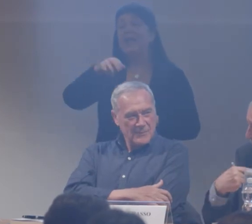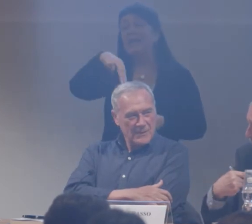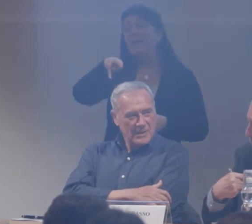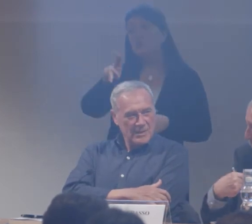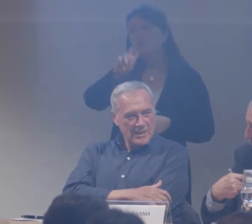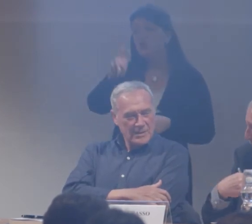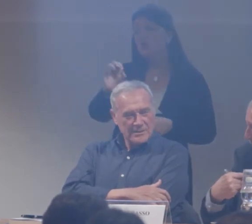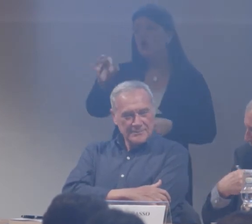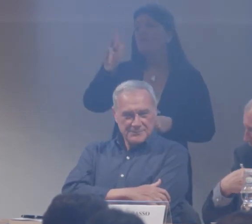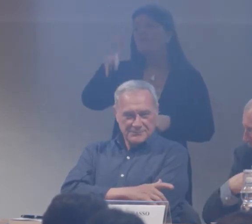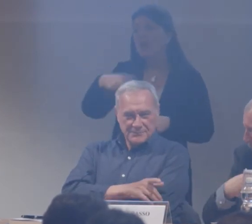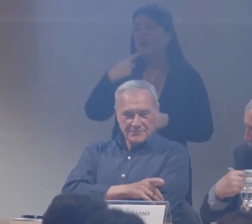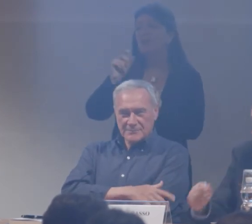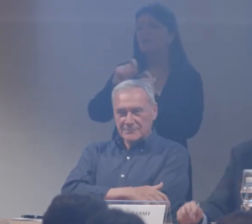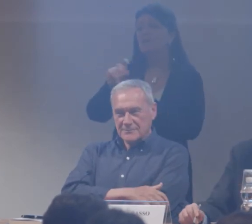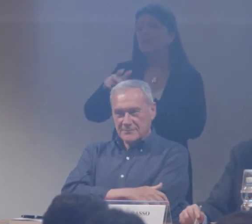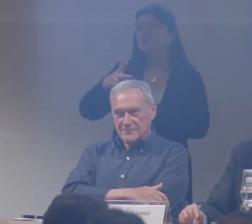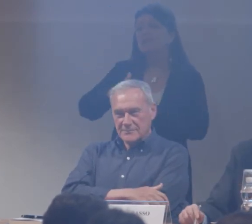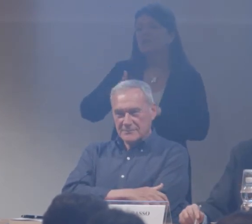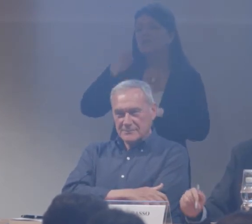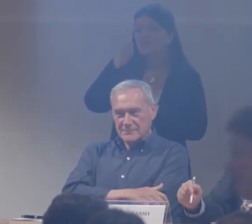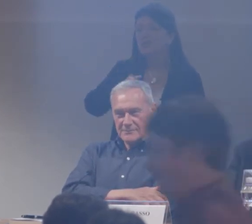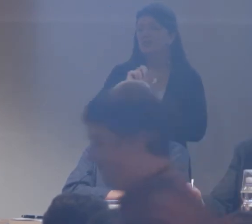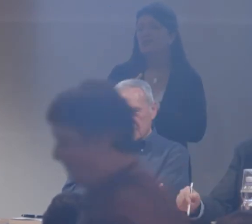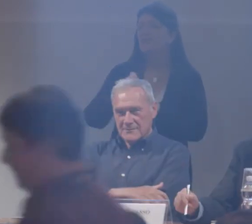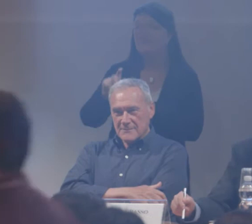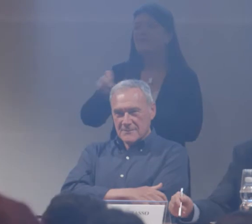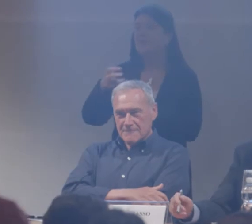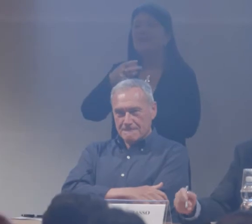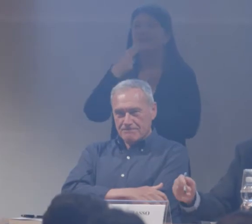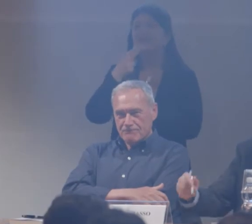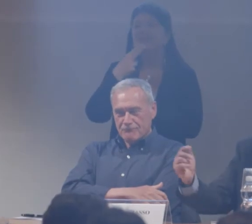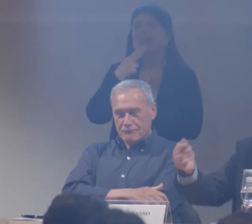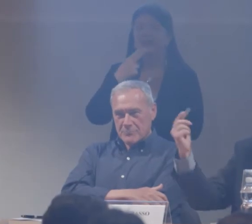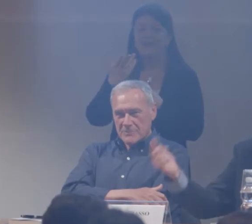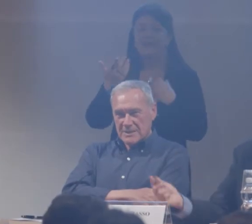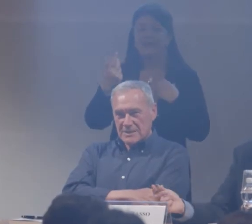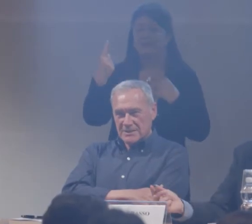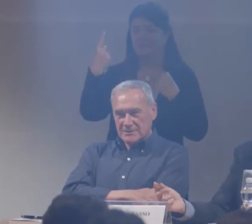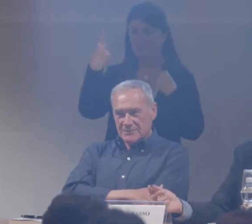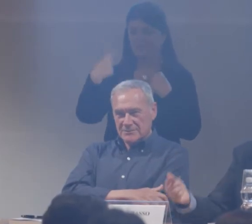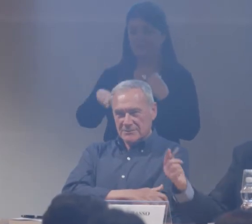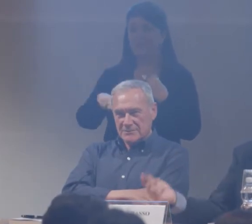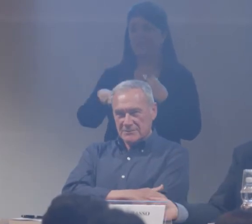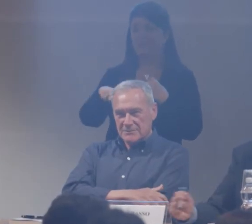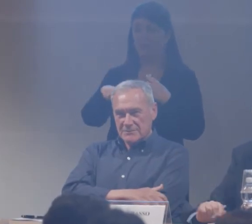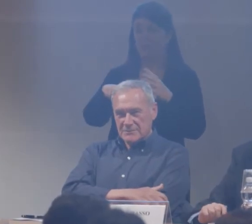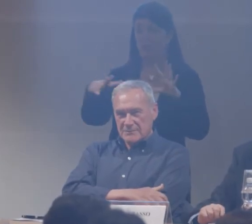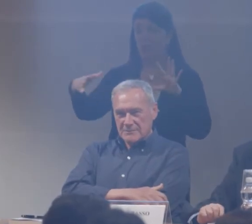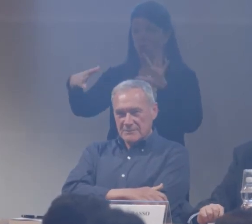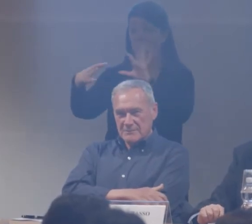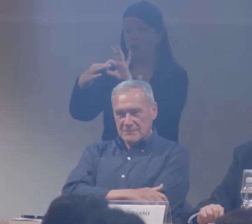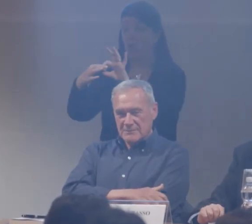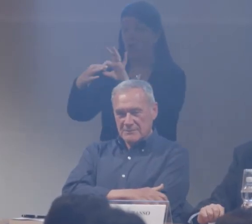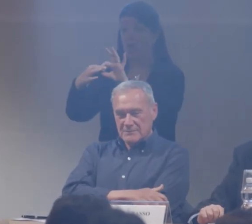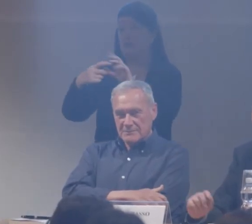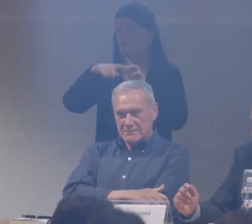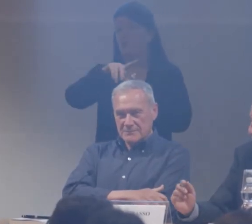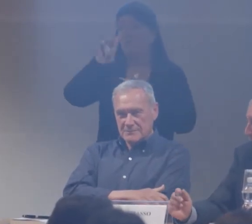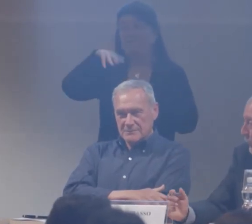al giornale di Sicilia a vendere da noi. Quello era un territorio di un grande boss delle sigarette